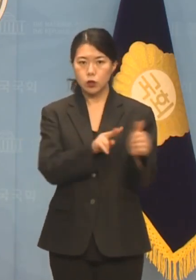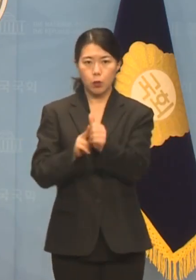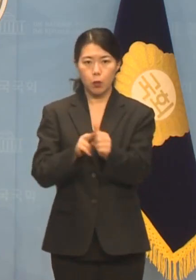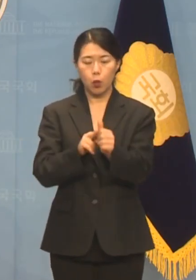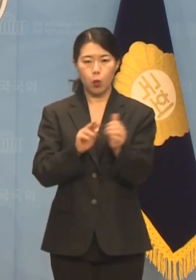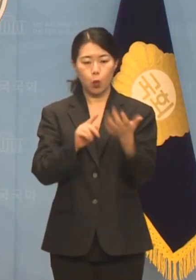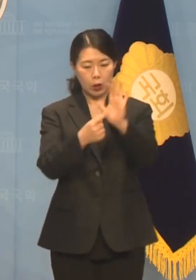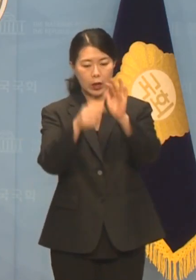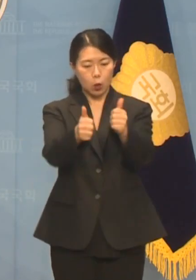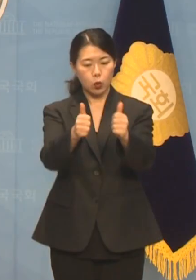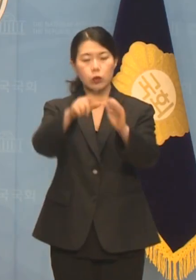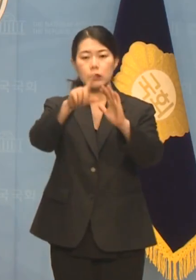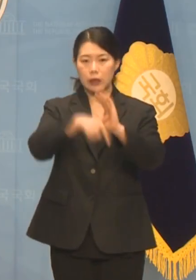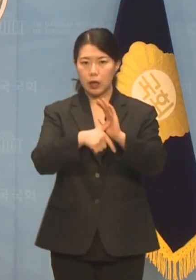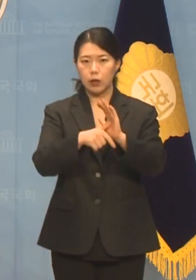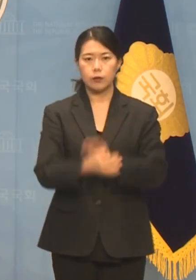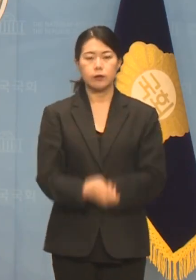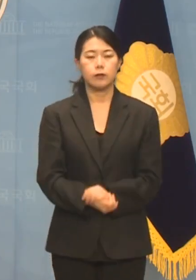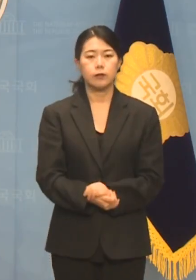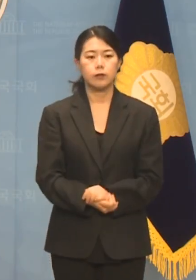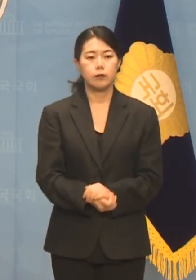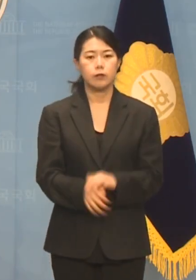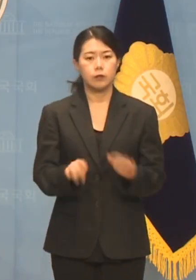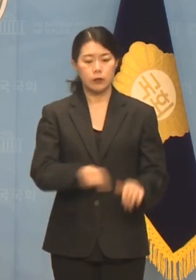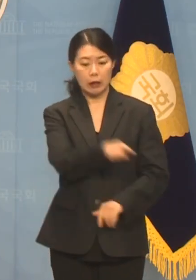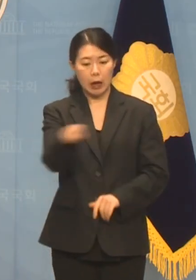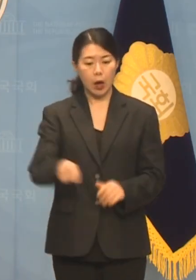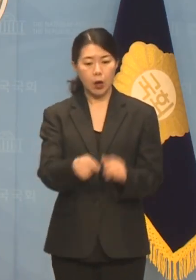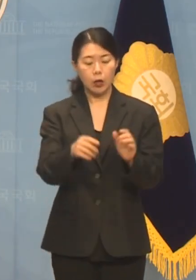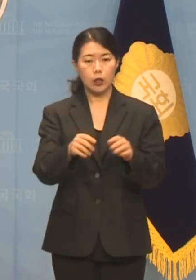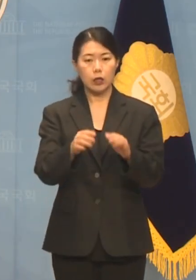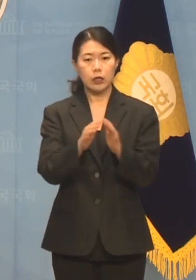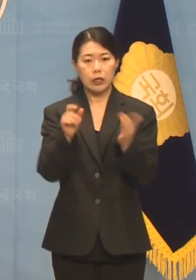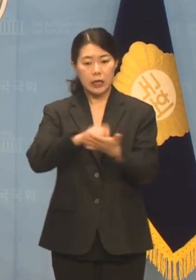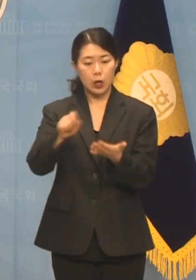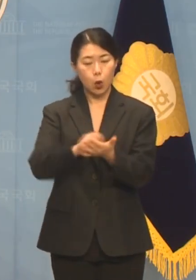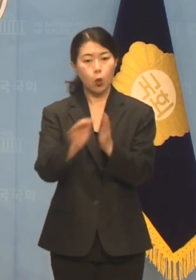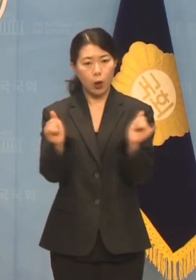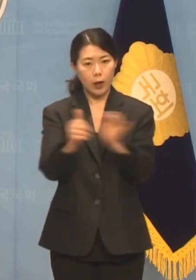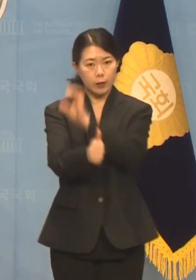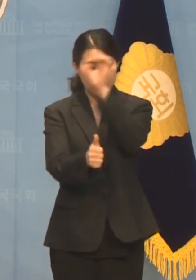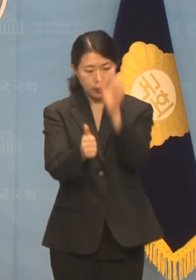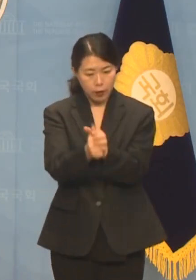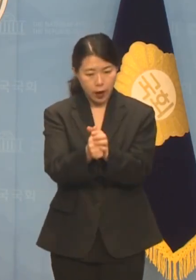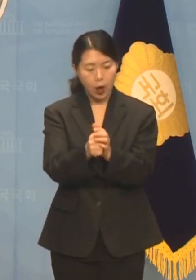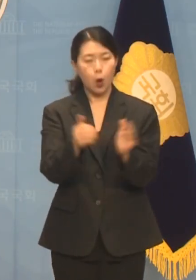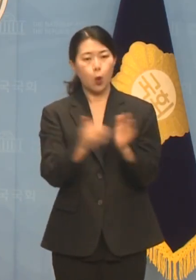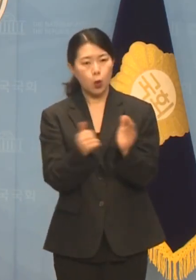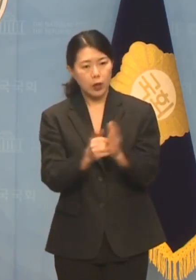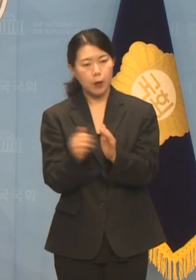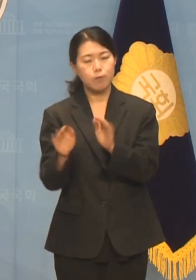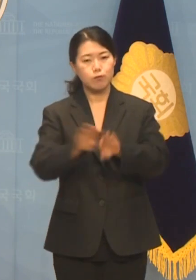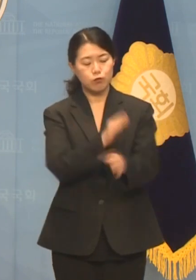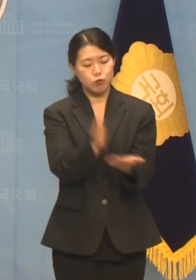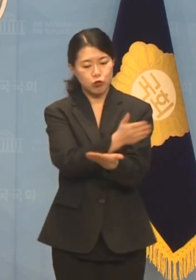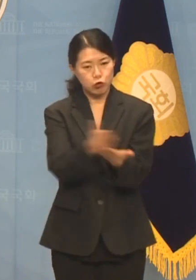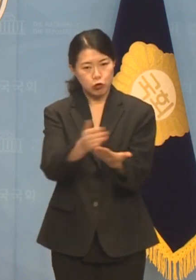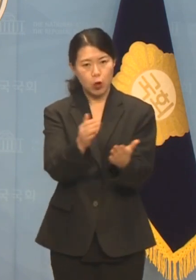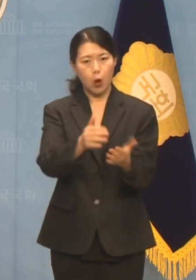중인 대통령 기록물에 대해서는 대통령 기록관으로 이관, 비공개 분류, 보호기간